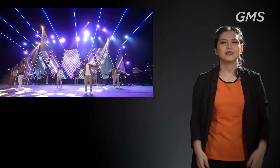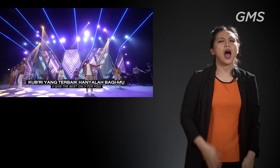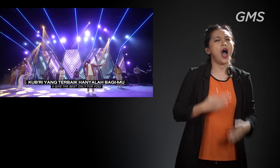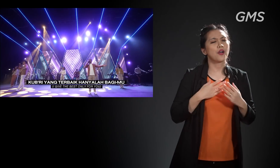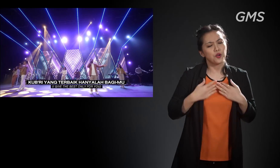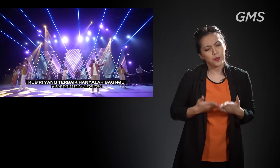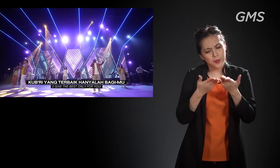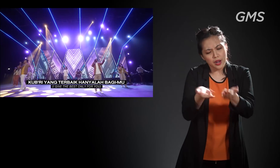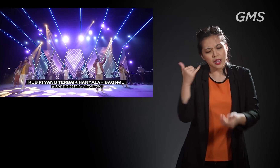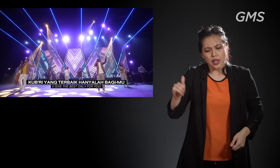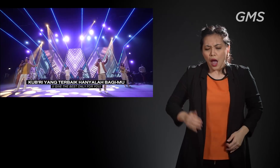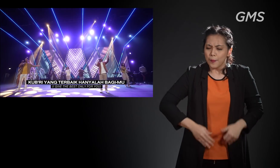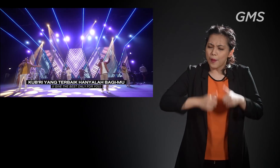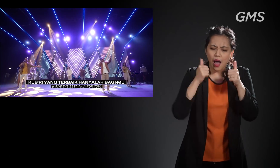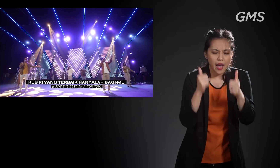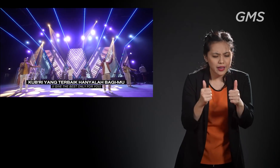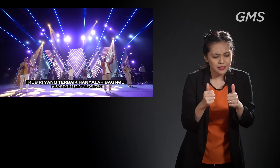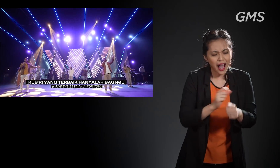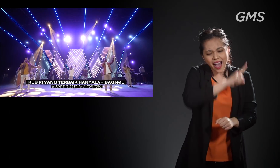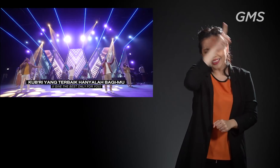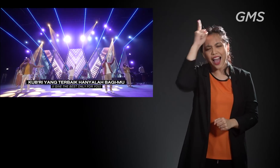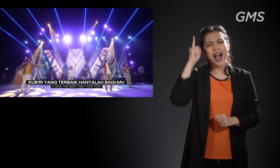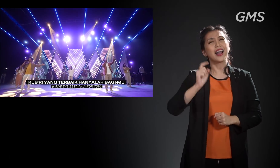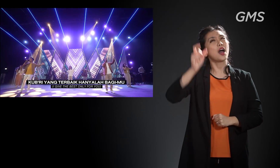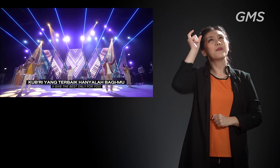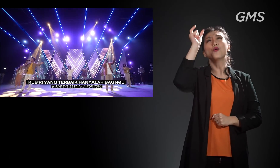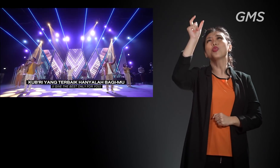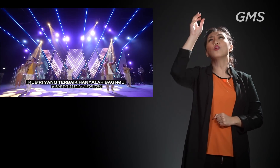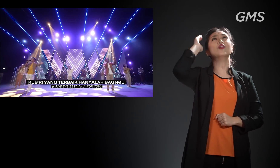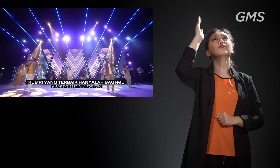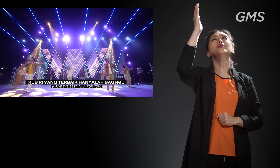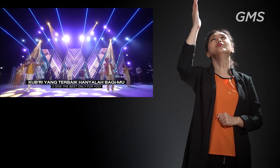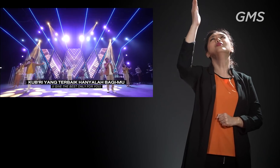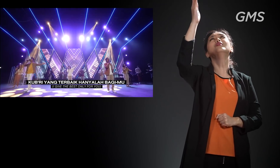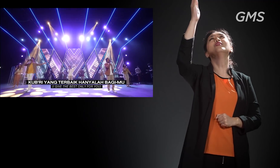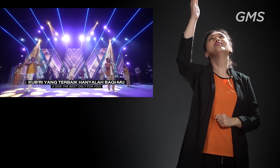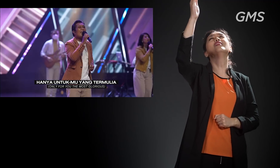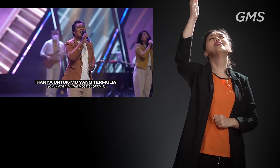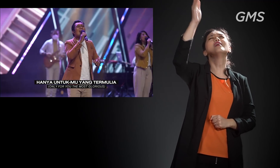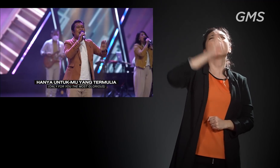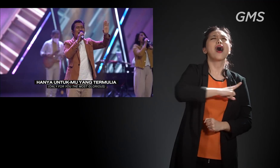Ku beri yang terbaik hanyalah bagimu,